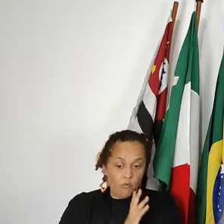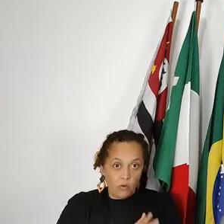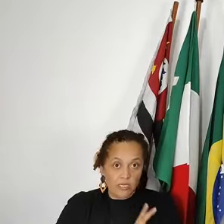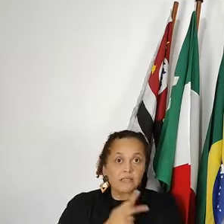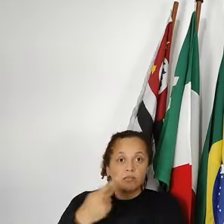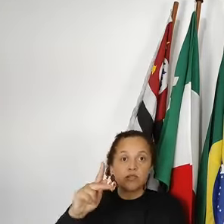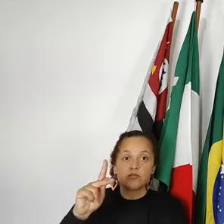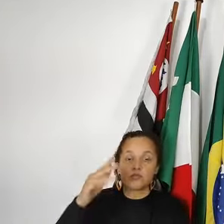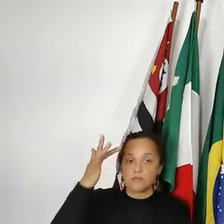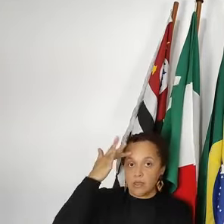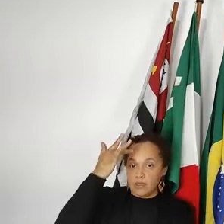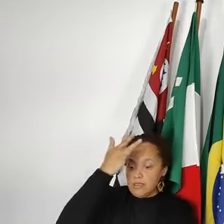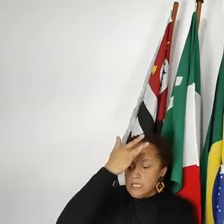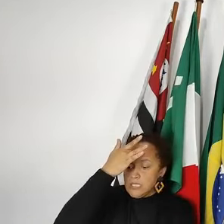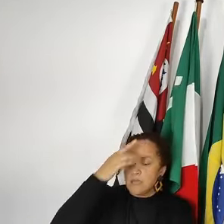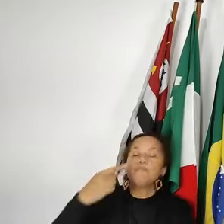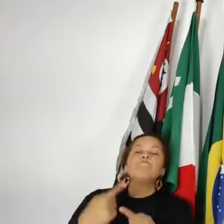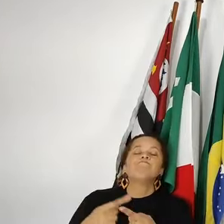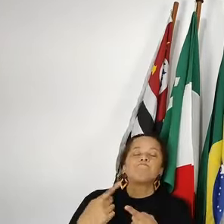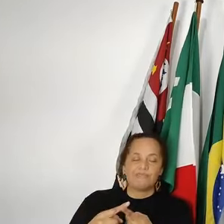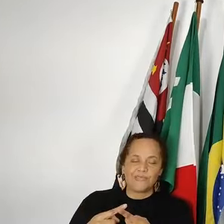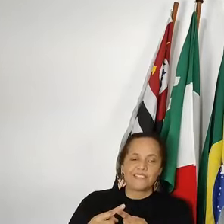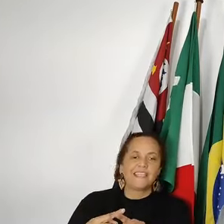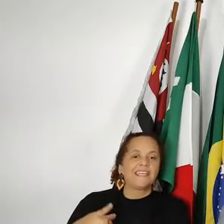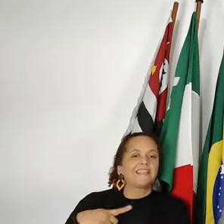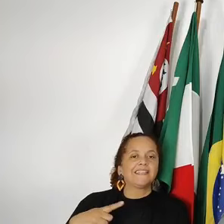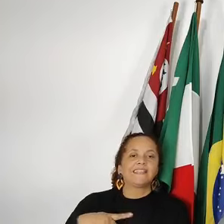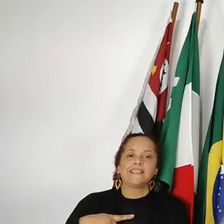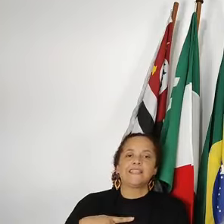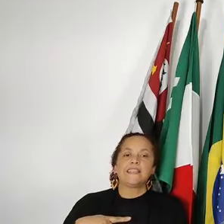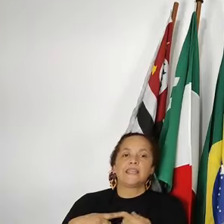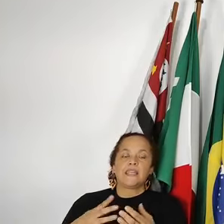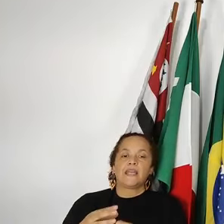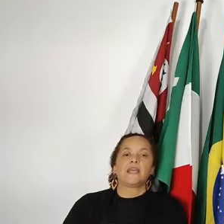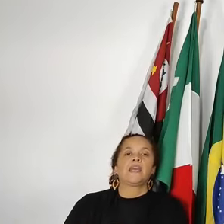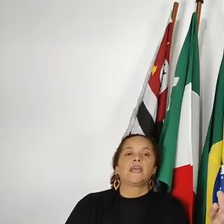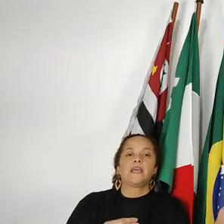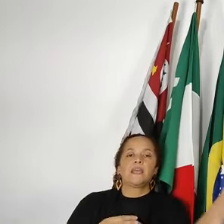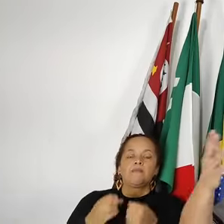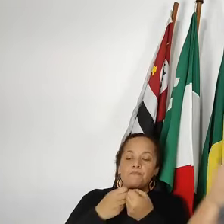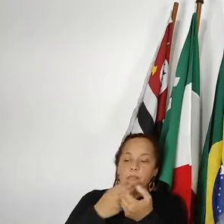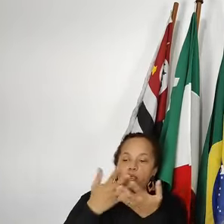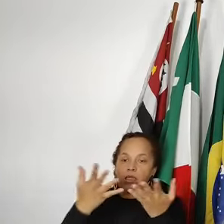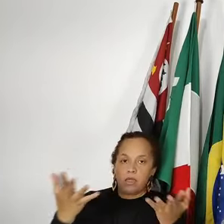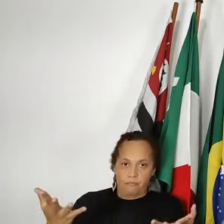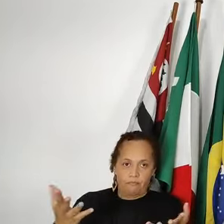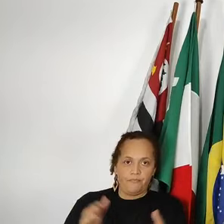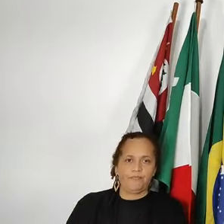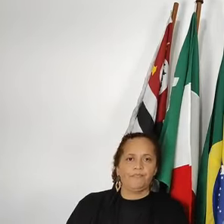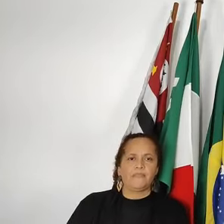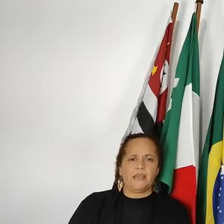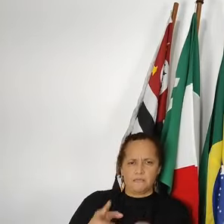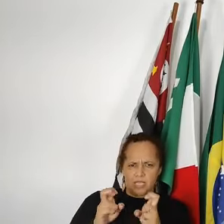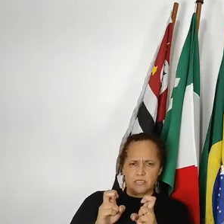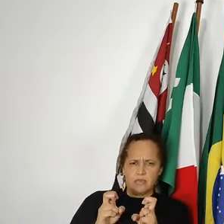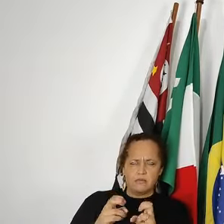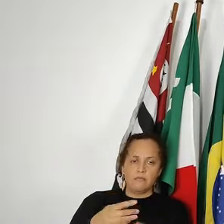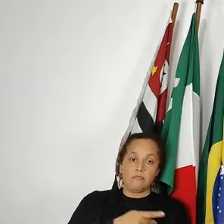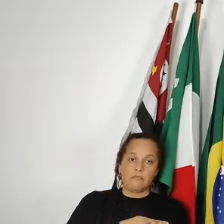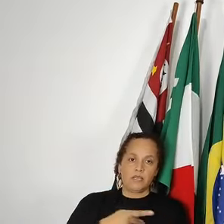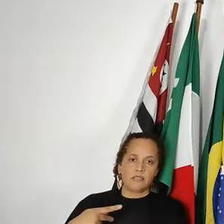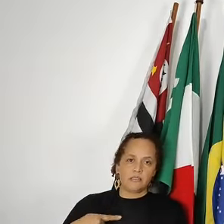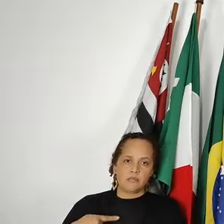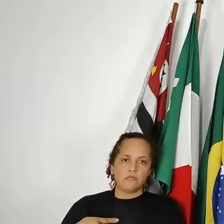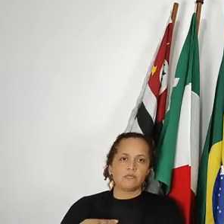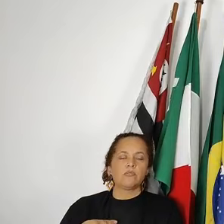porque dela procede as saídas da vida. Percebe? Como o pastor Fernando falou semanas atrás.